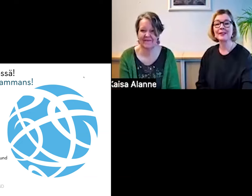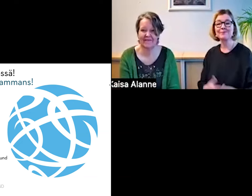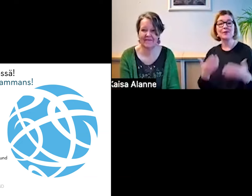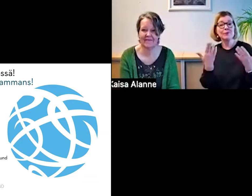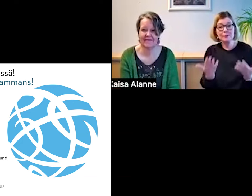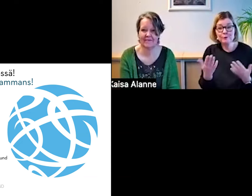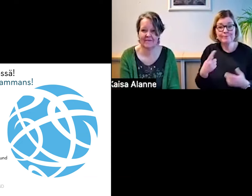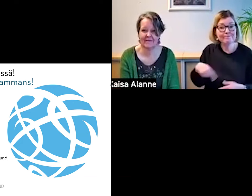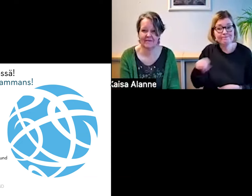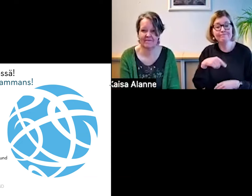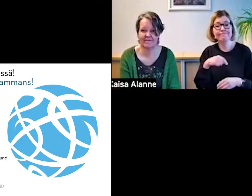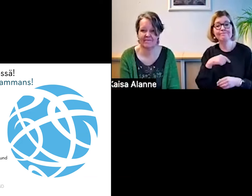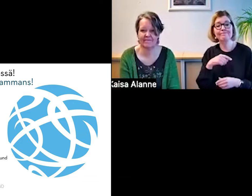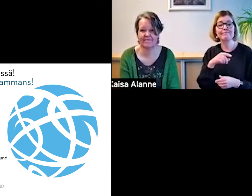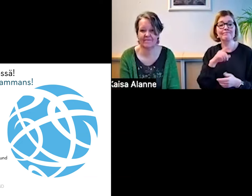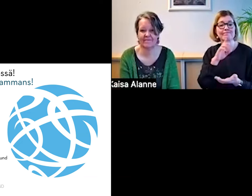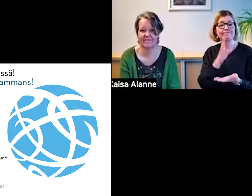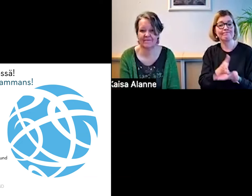kaikille.